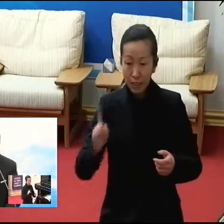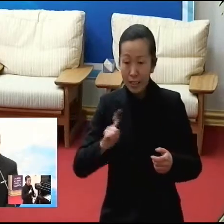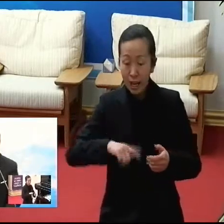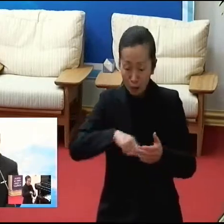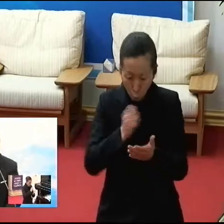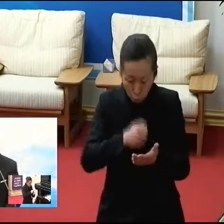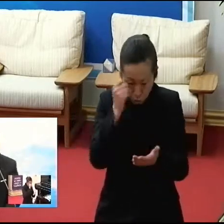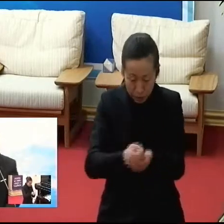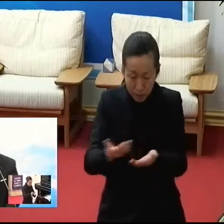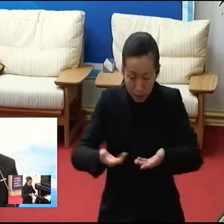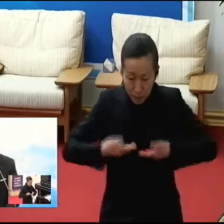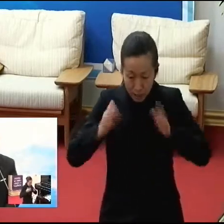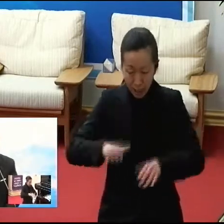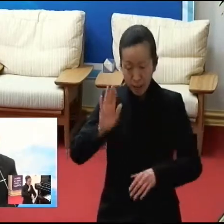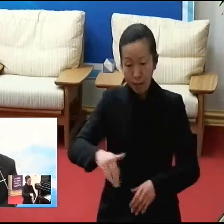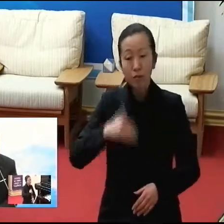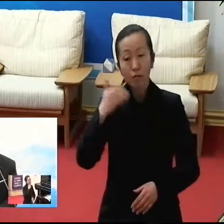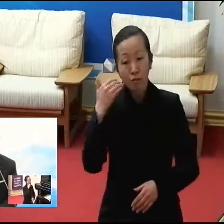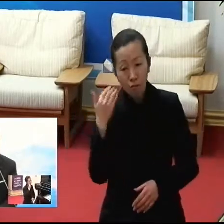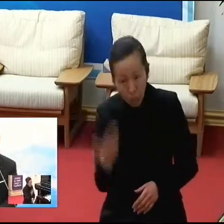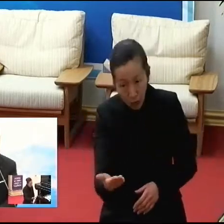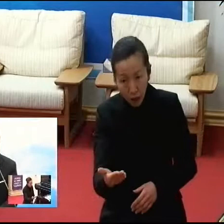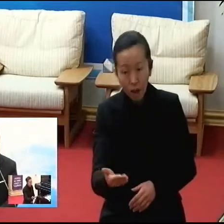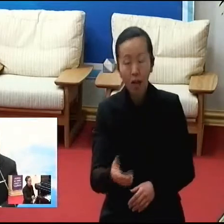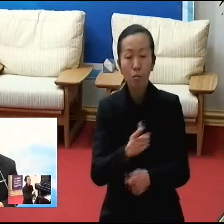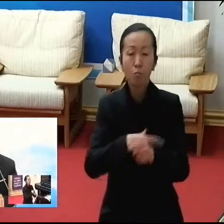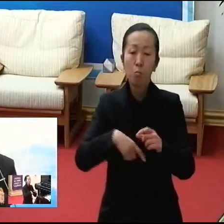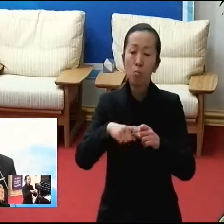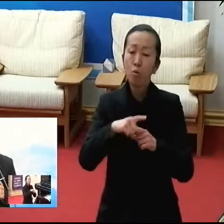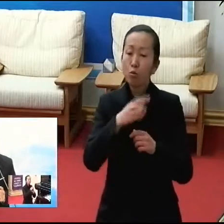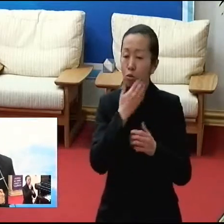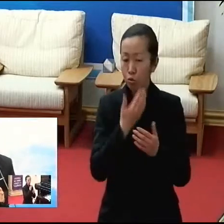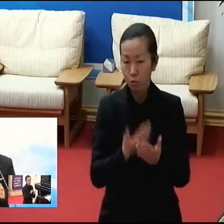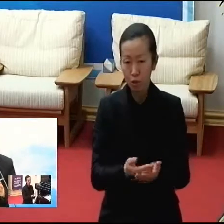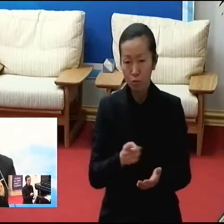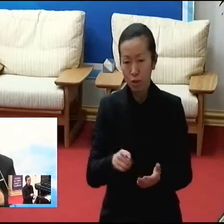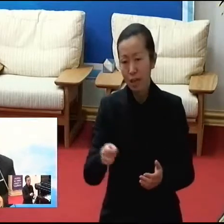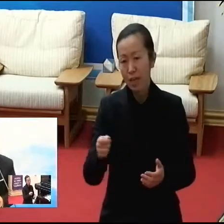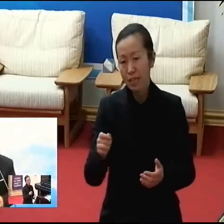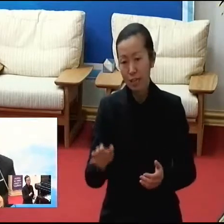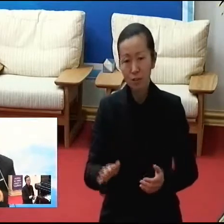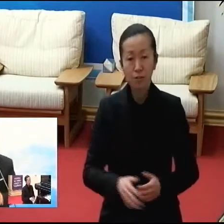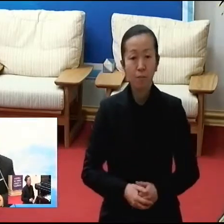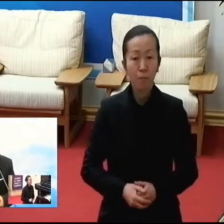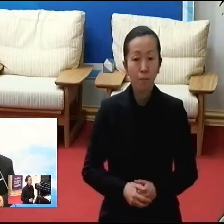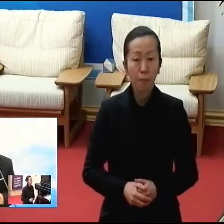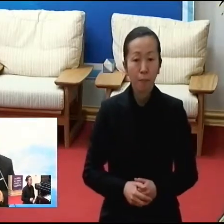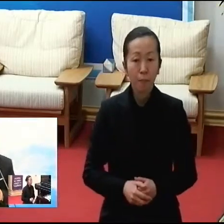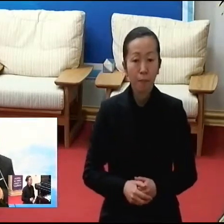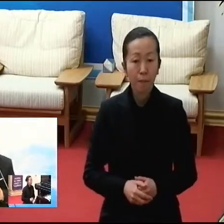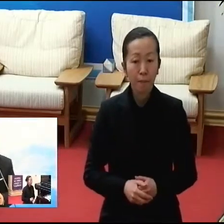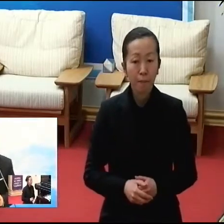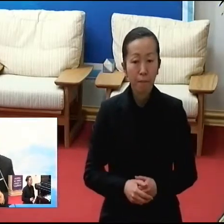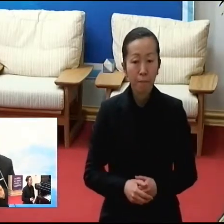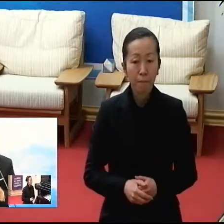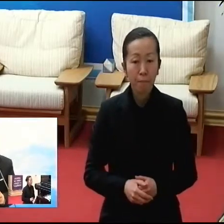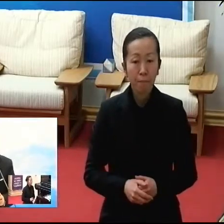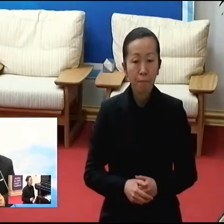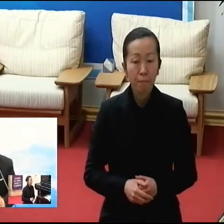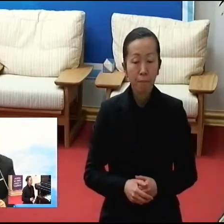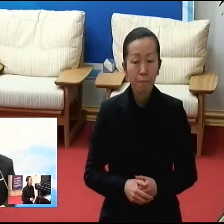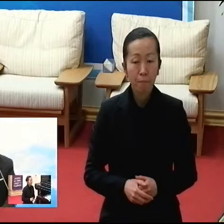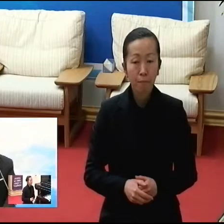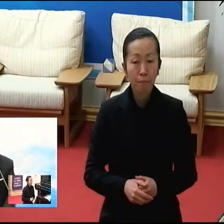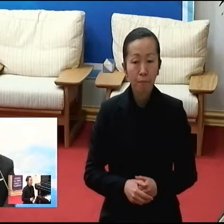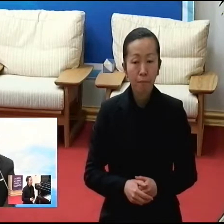されているのか。 이것이 더 중요한 것입니다. それがもっと重要です。 그 각인된 무의식이 삶이 우리의 삶을